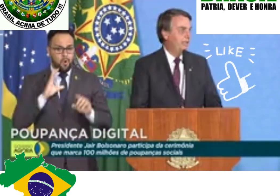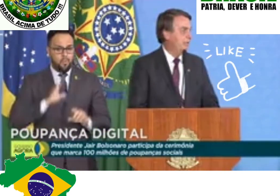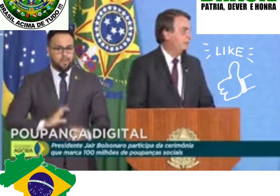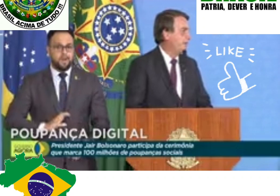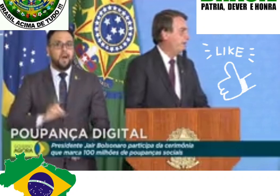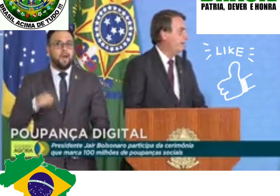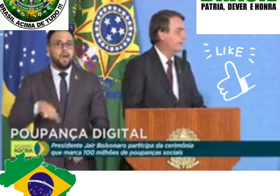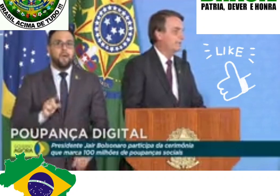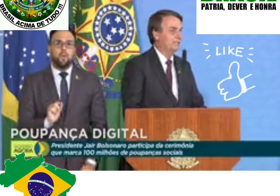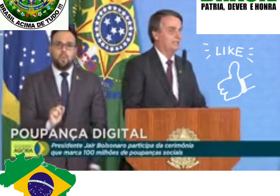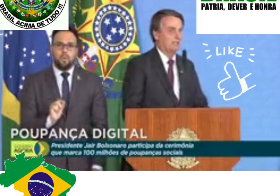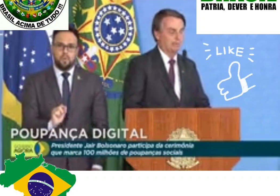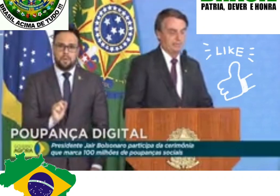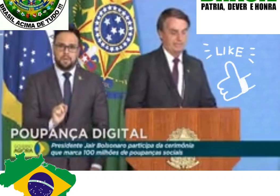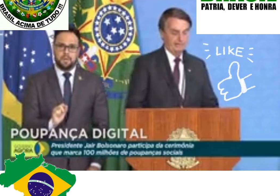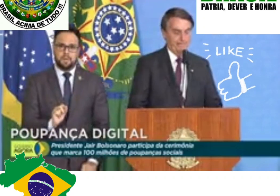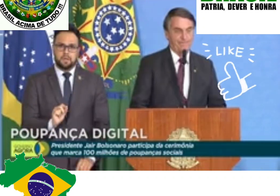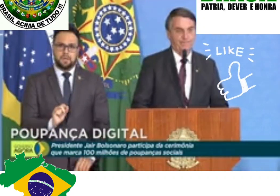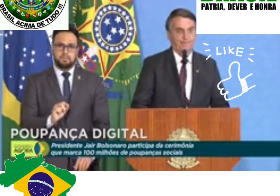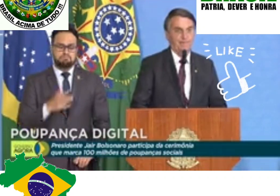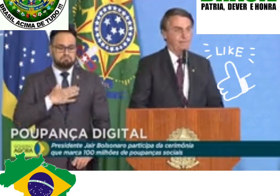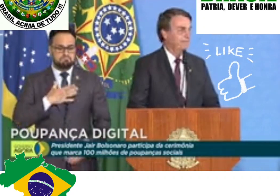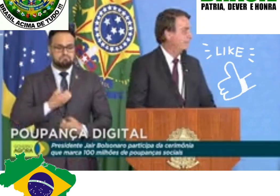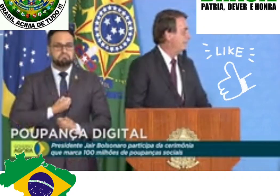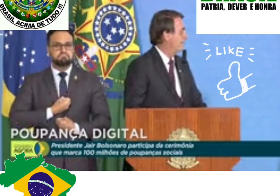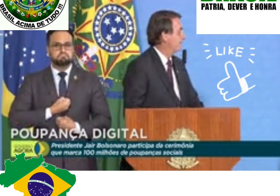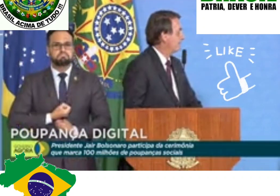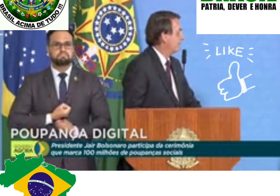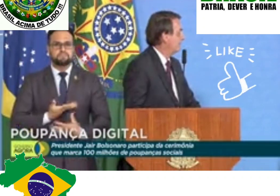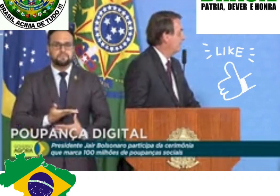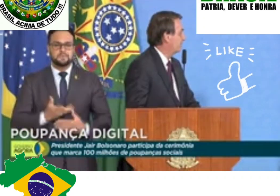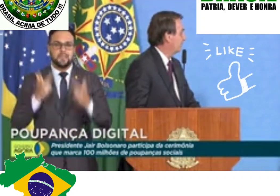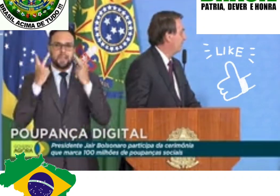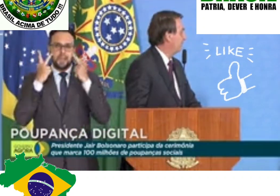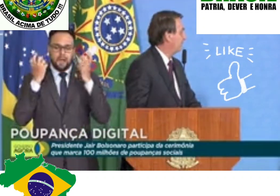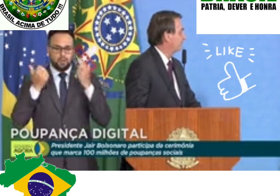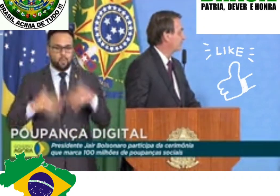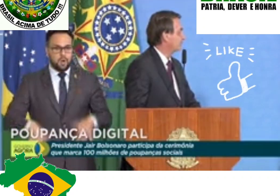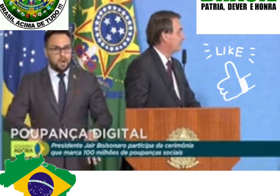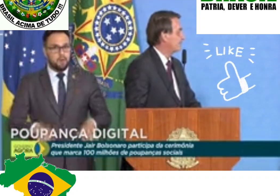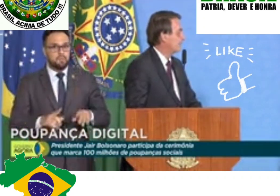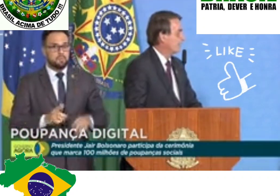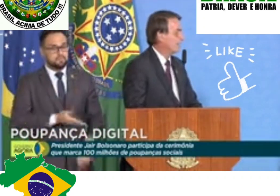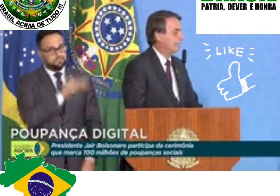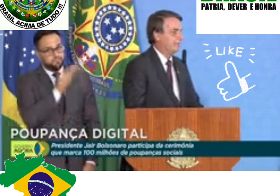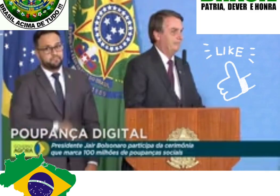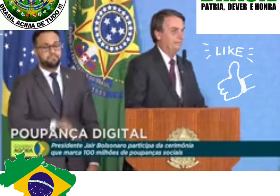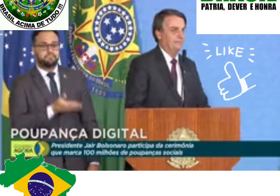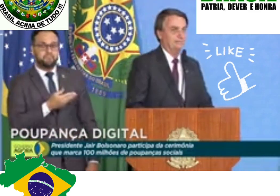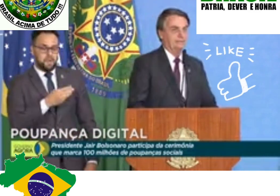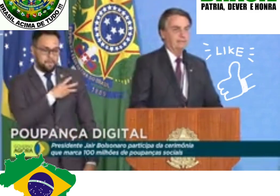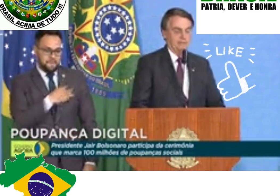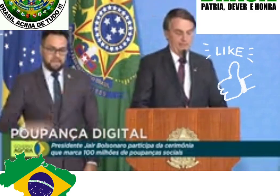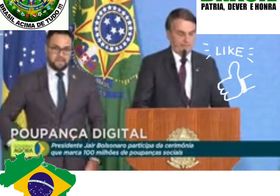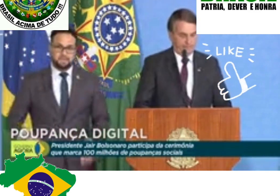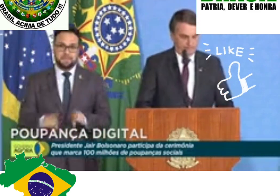é feito de forma bastante espontânea. Prezados ministros, senhora